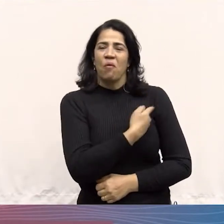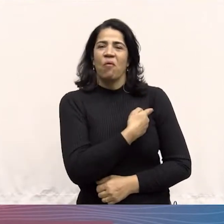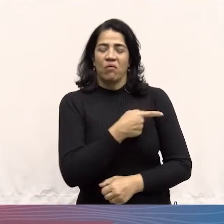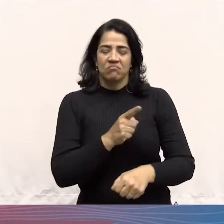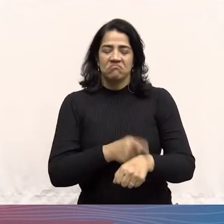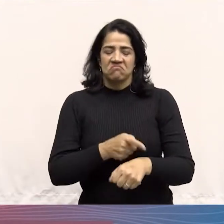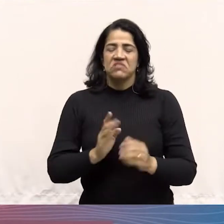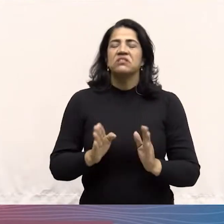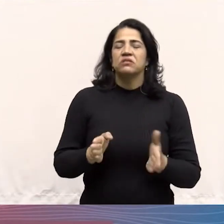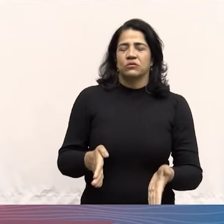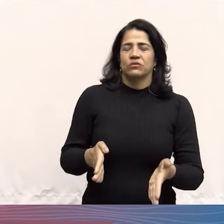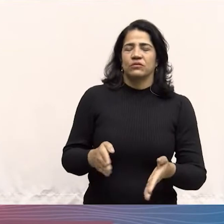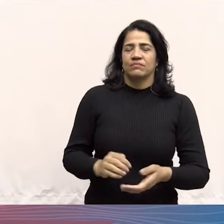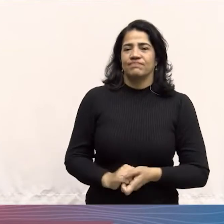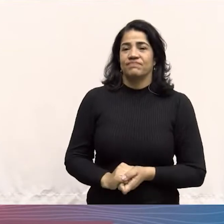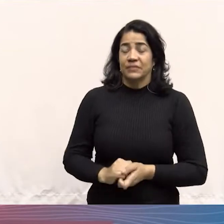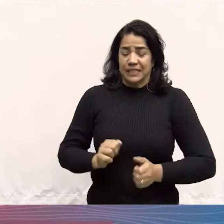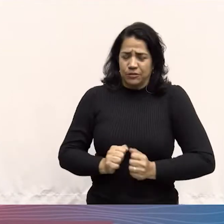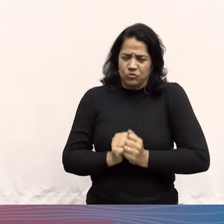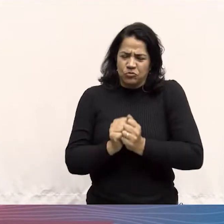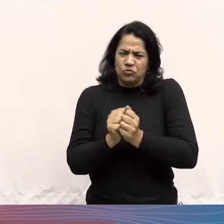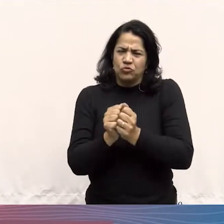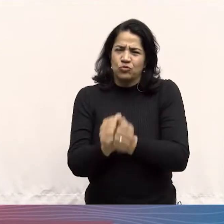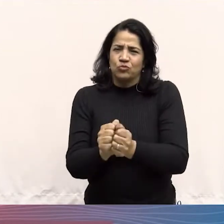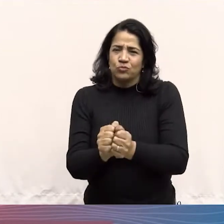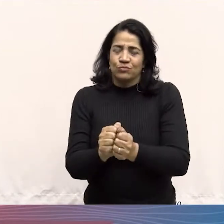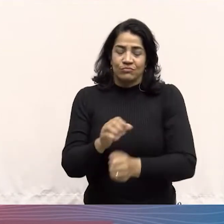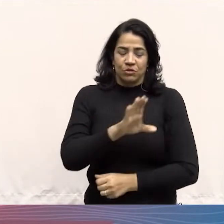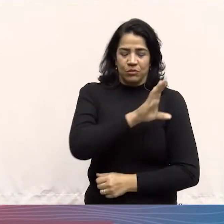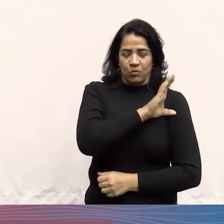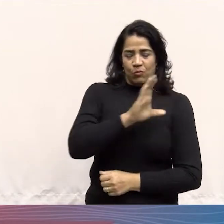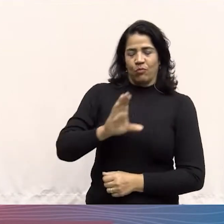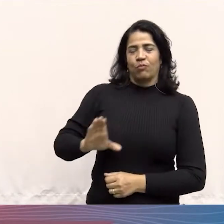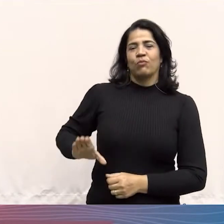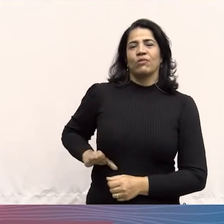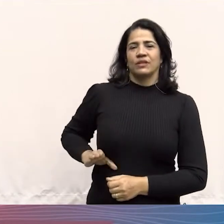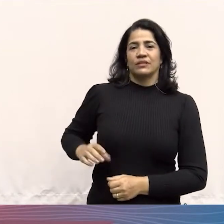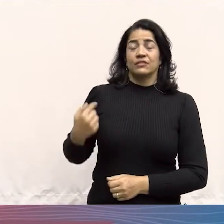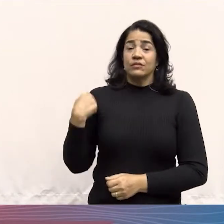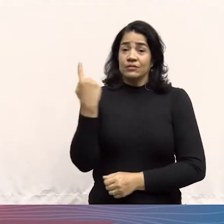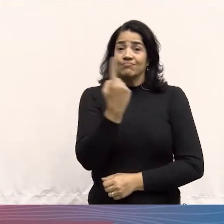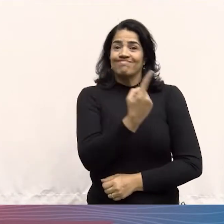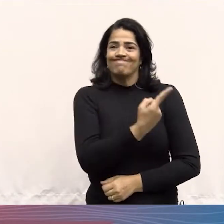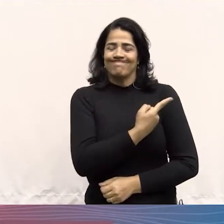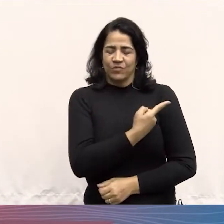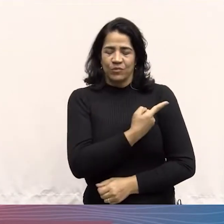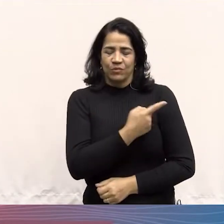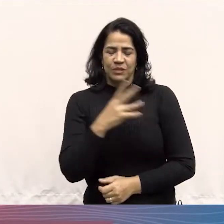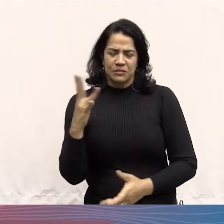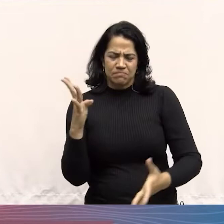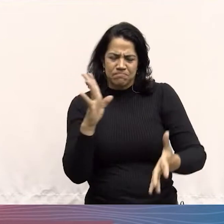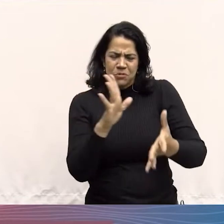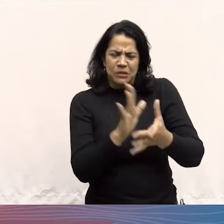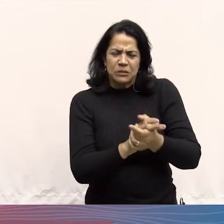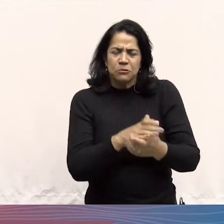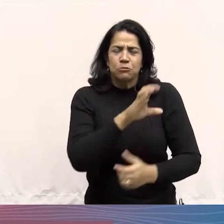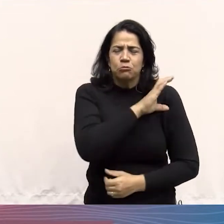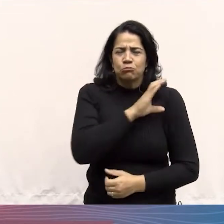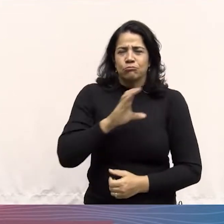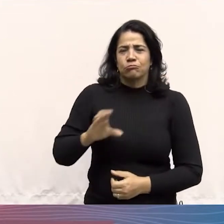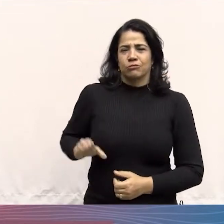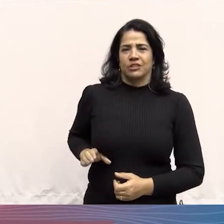Cristo, totalmente casado com Cristo, somos um com Cristo. Vamos ajudar Cristo a